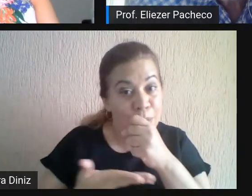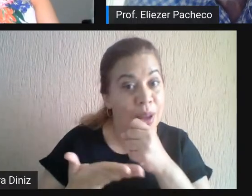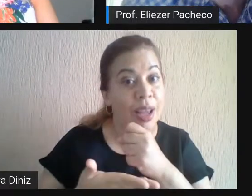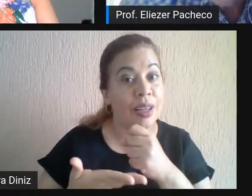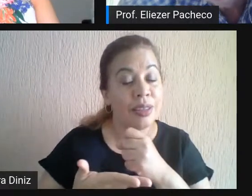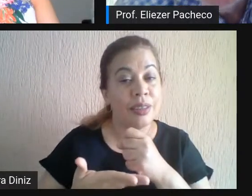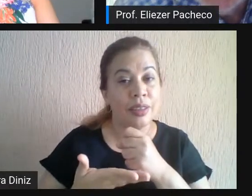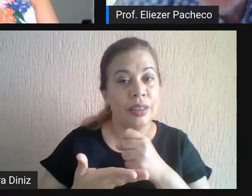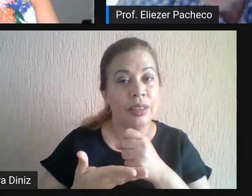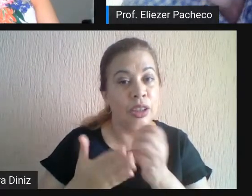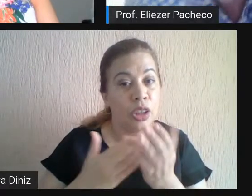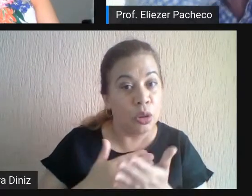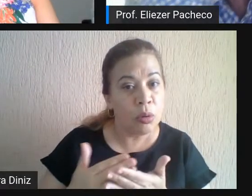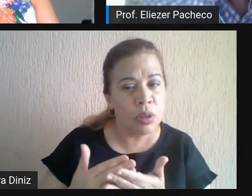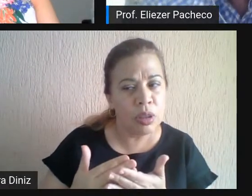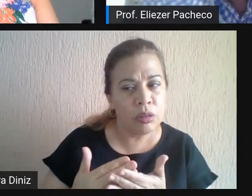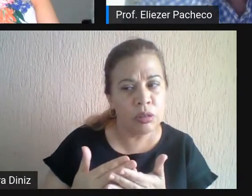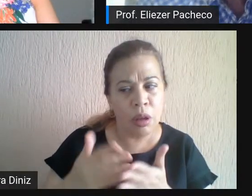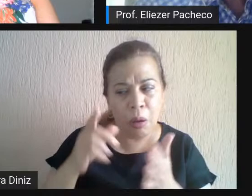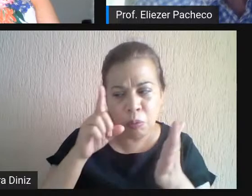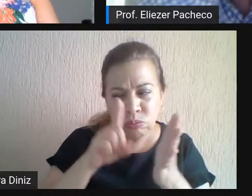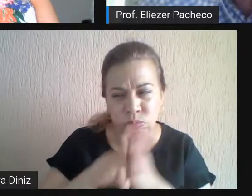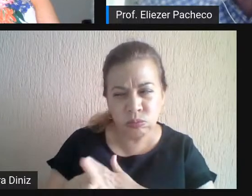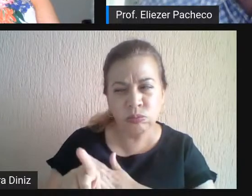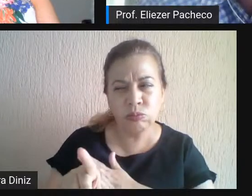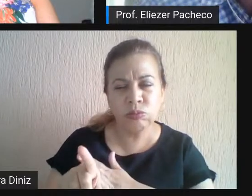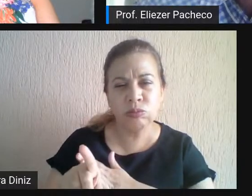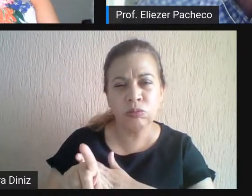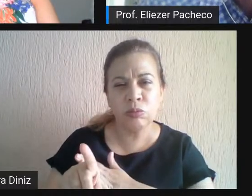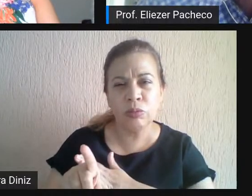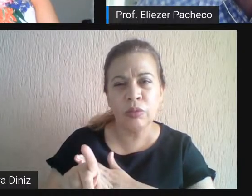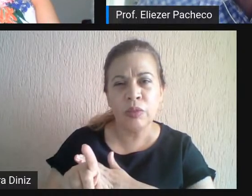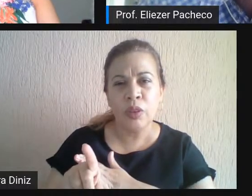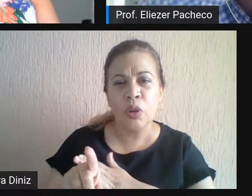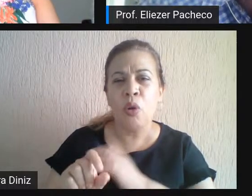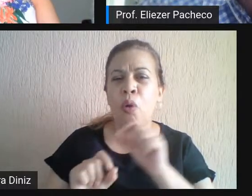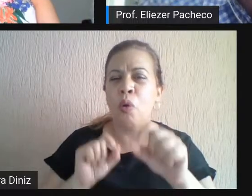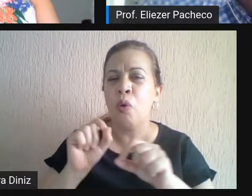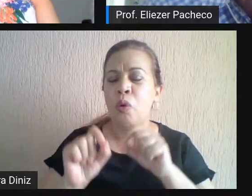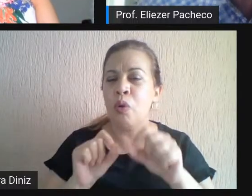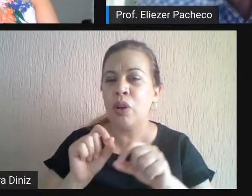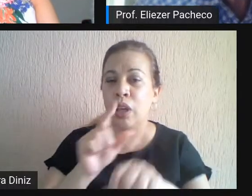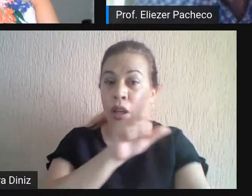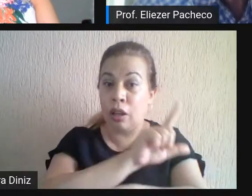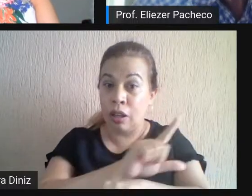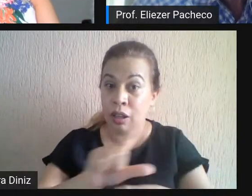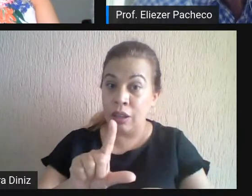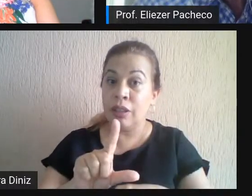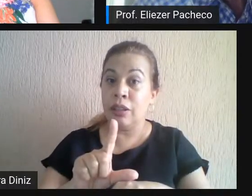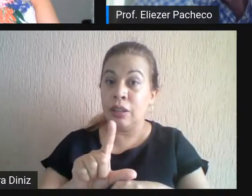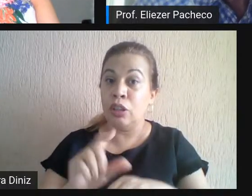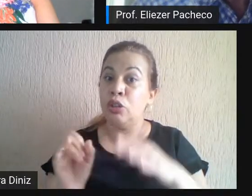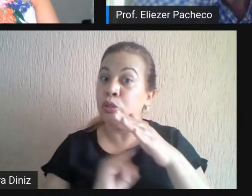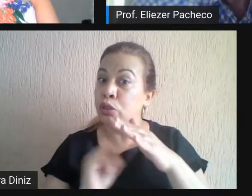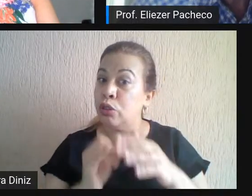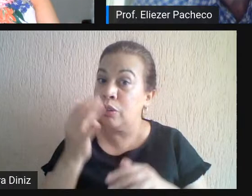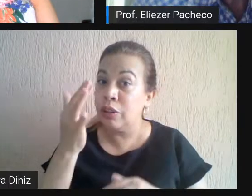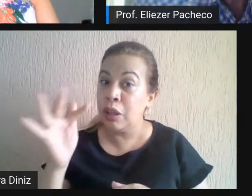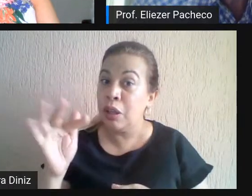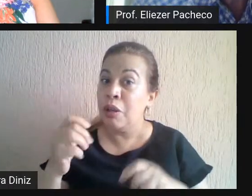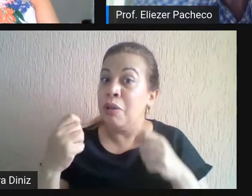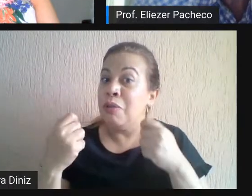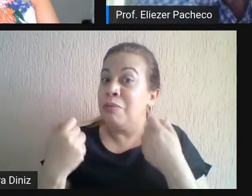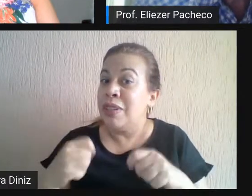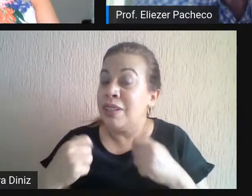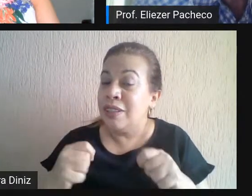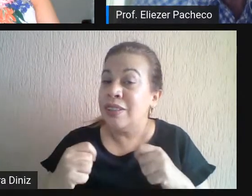E começarmos perguntando no que uma licenciatura no Instituto Federal tem que ser